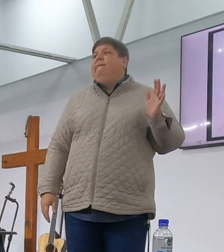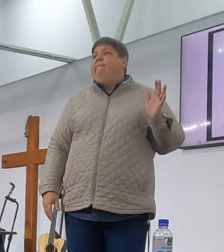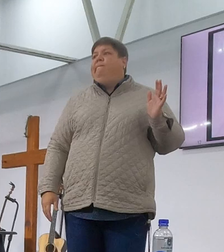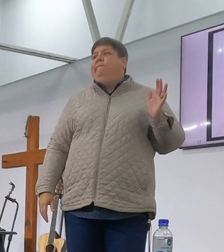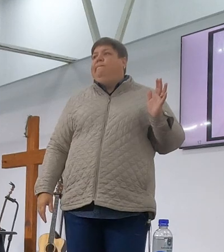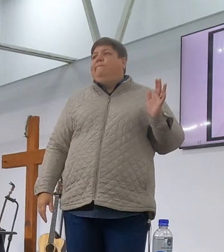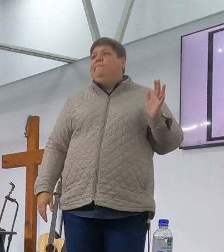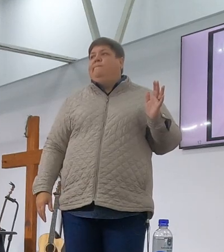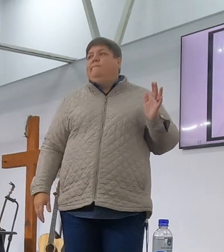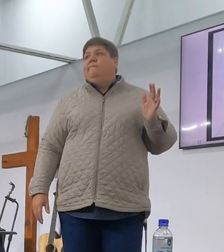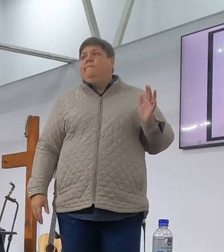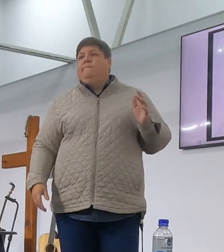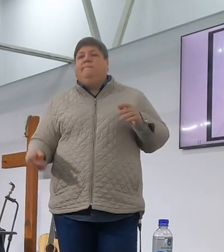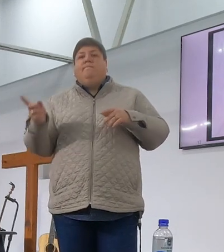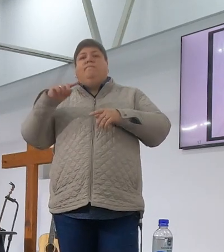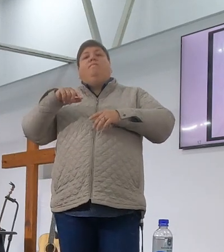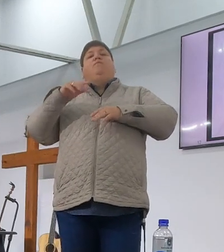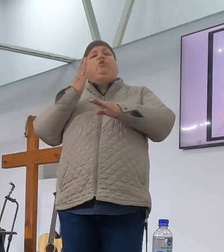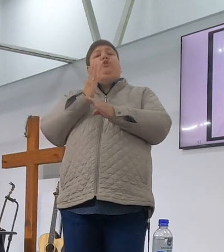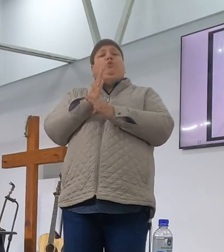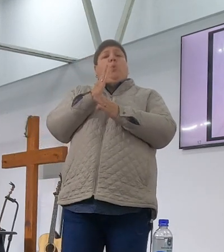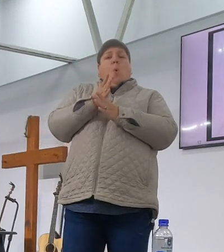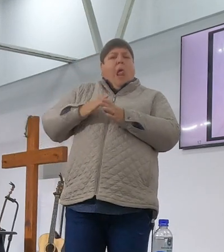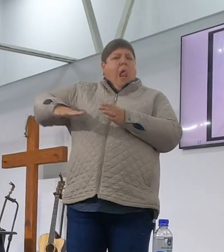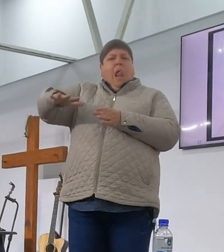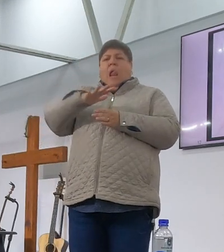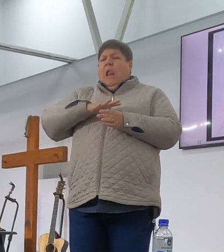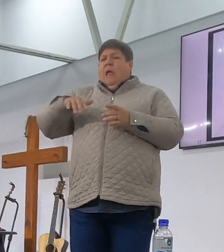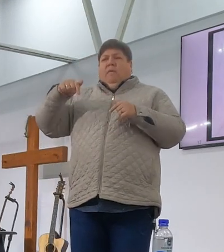as ons bekommerd is oor dit wat in die skool aangaan en